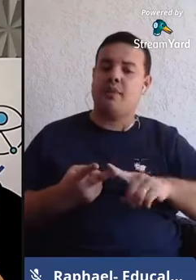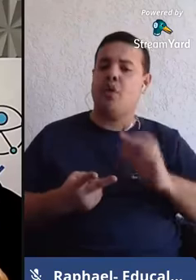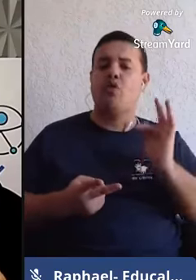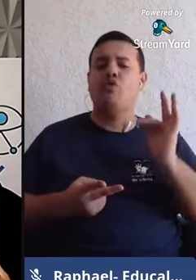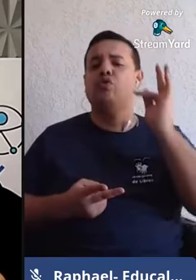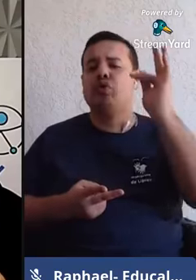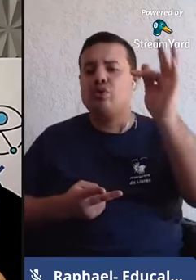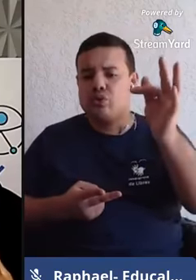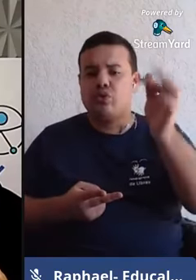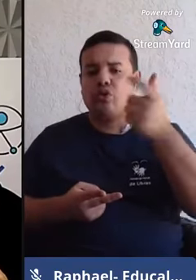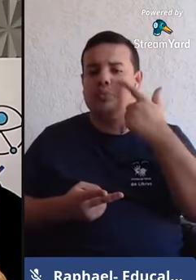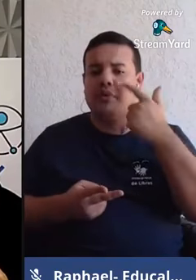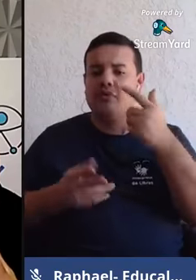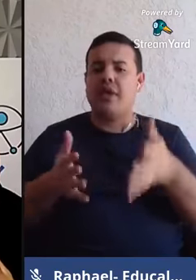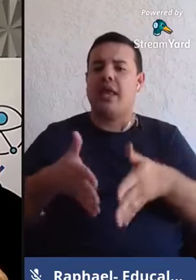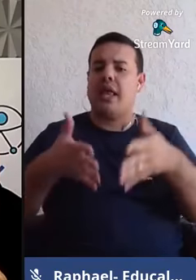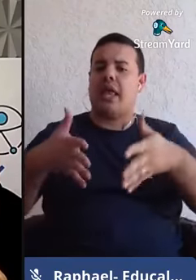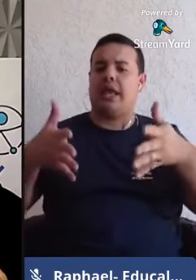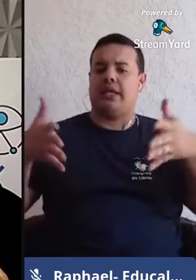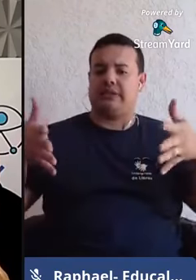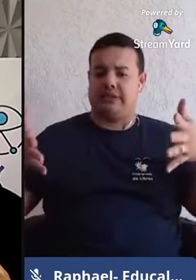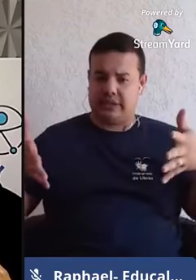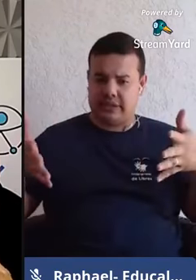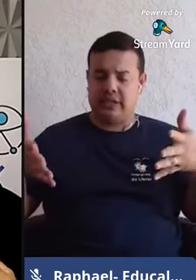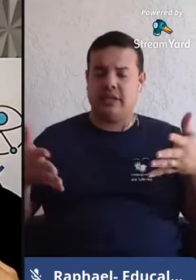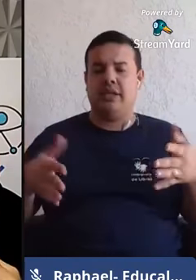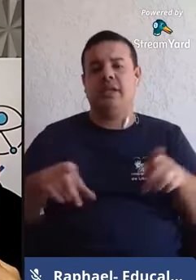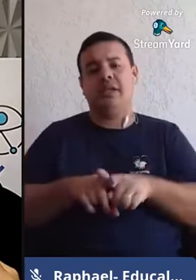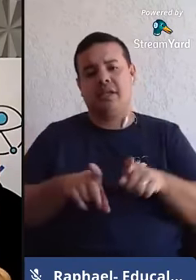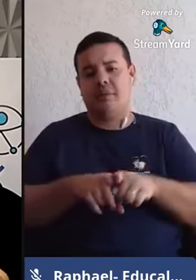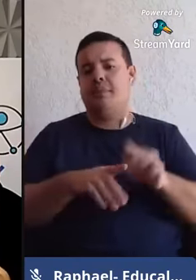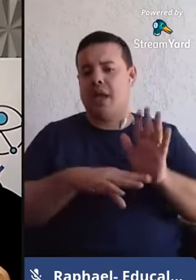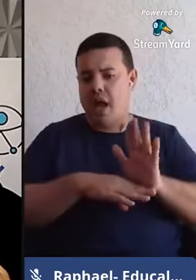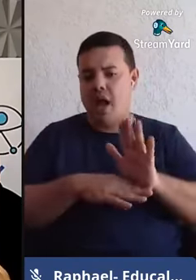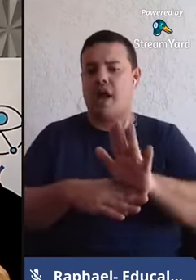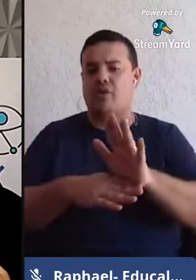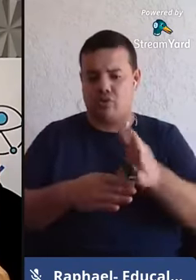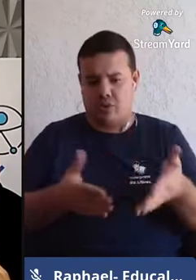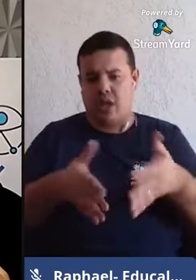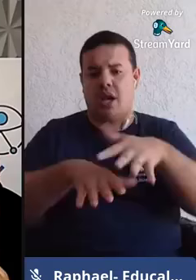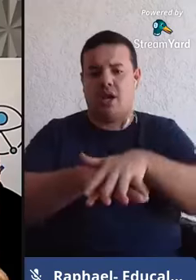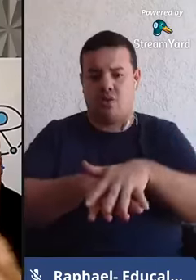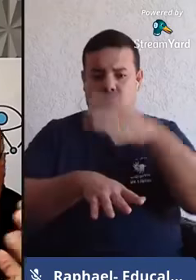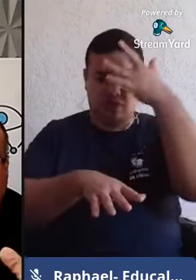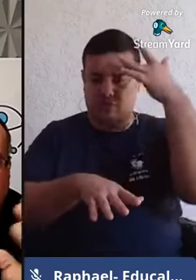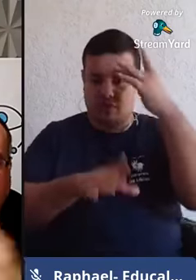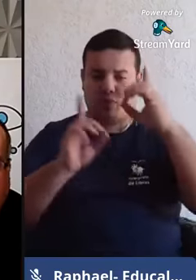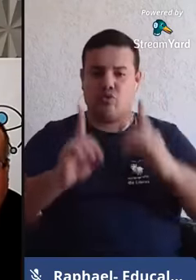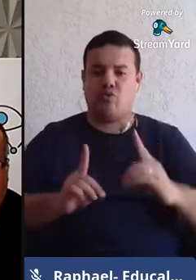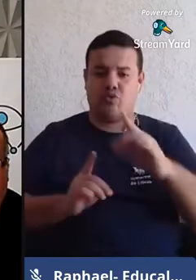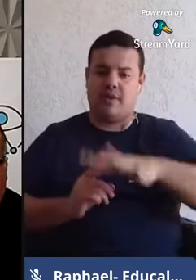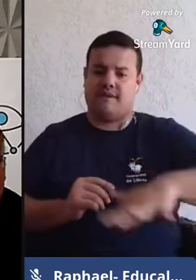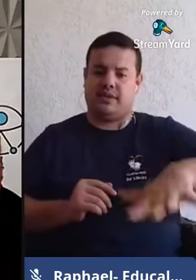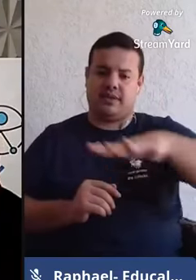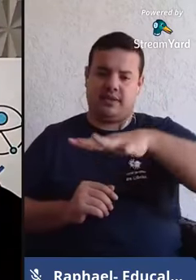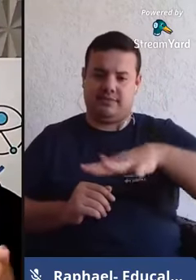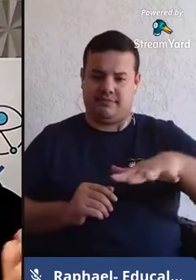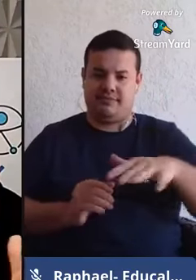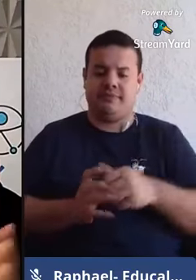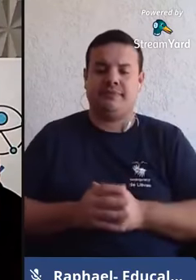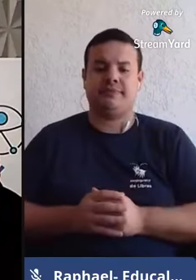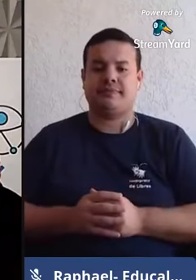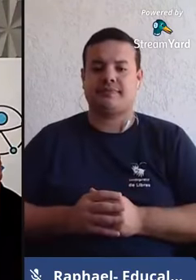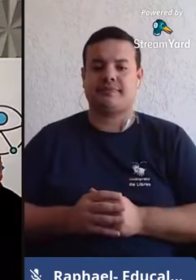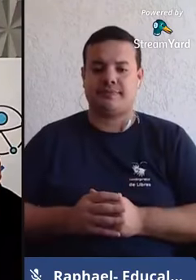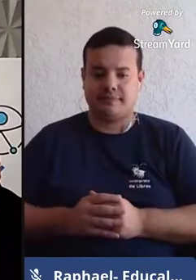crescer não só esse mercado, mas para também, né, ajudar na inclusão das pessoas com deficiência em geral? Bom, ainda